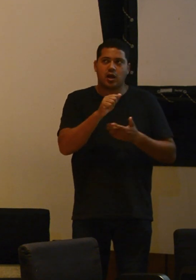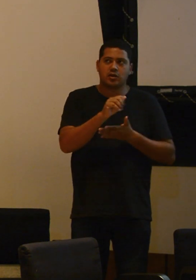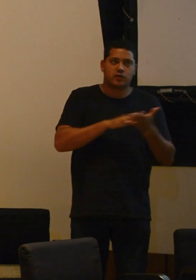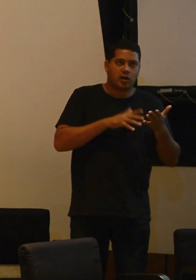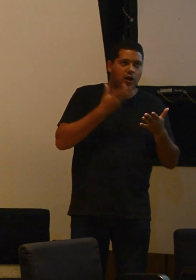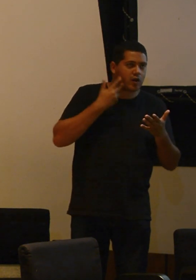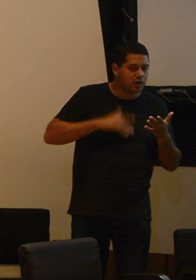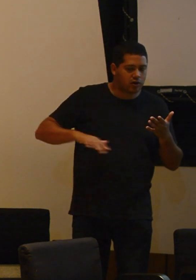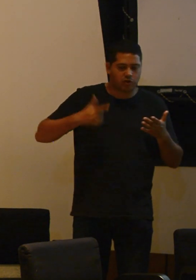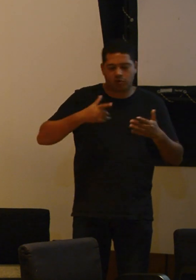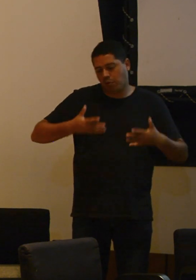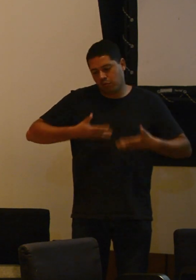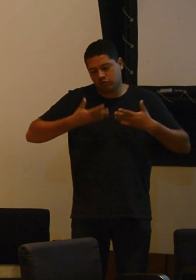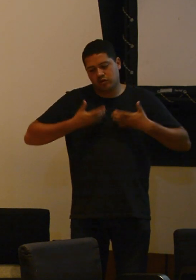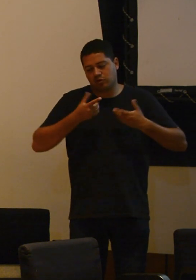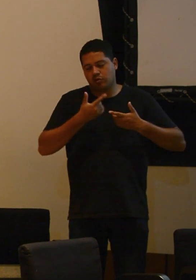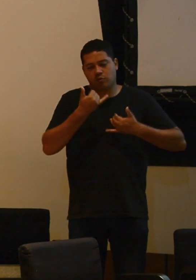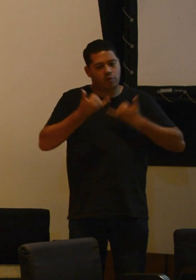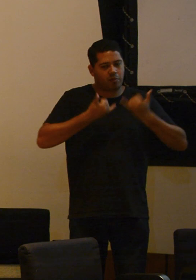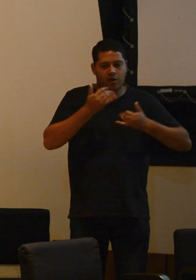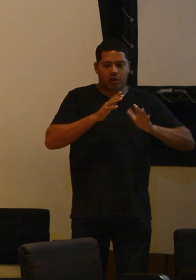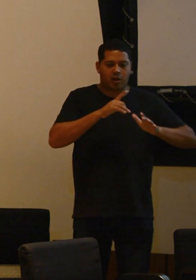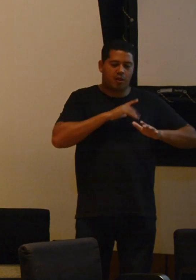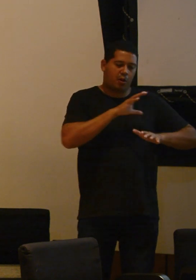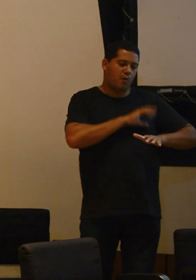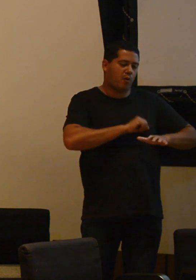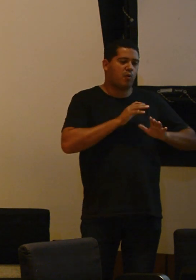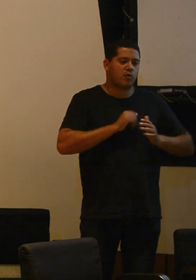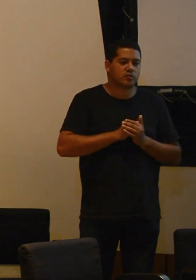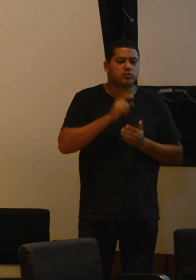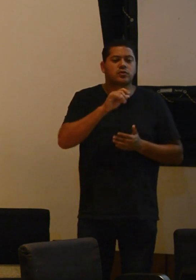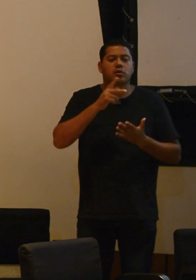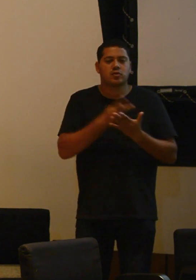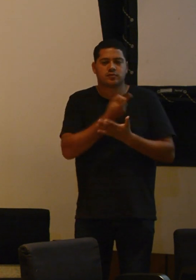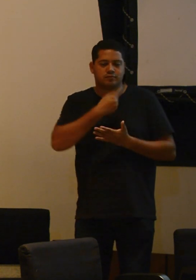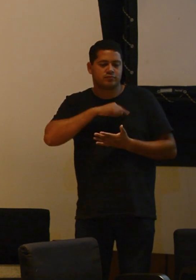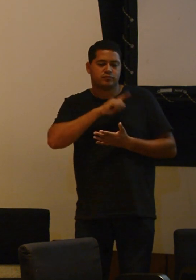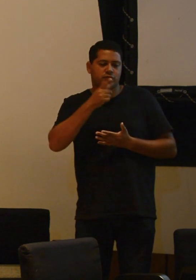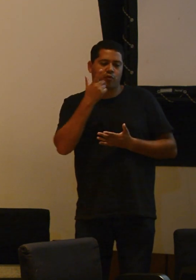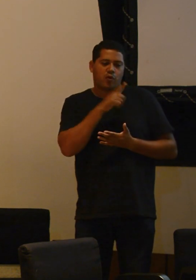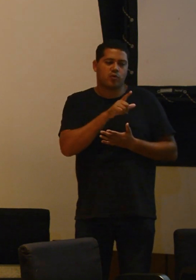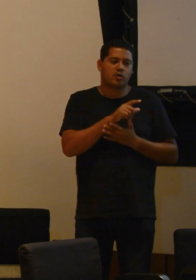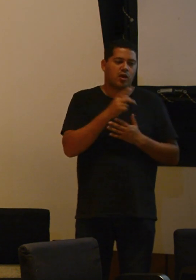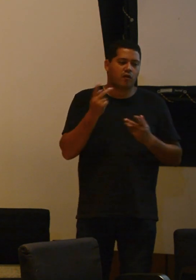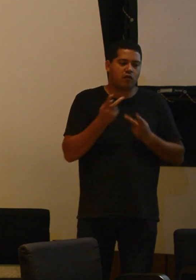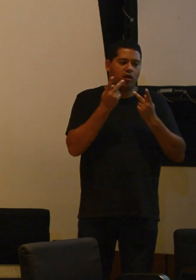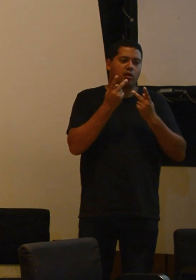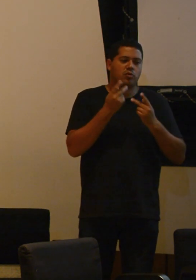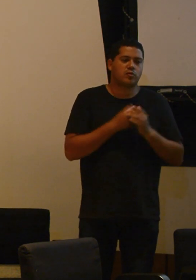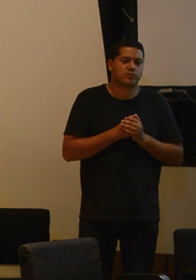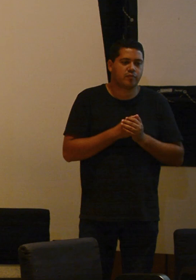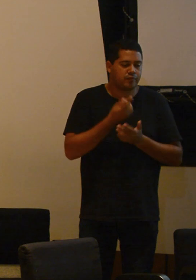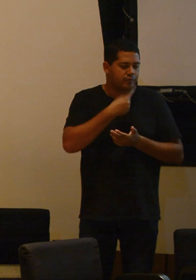criança não se motiva, não é uma brincadeira que ela está gostando, o que acontece? A gente não vai conseguir valores fidedignos,